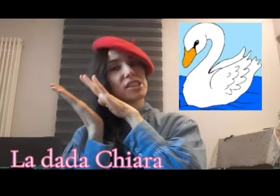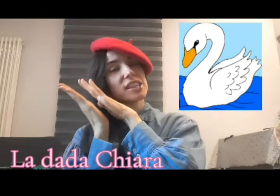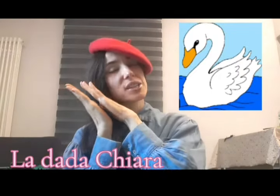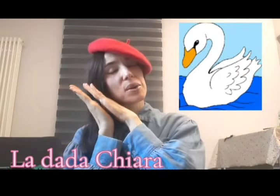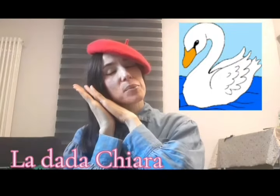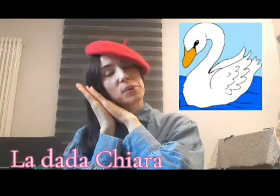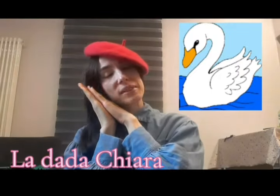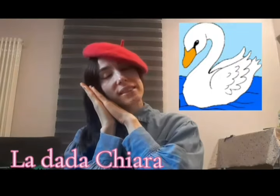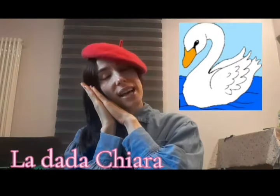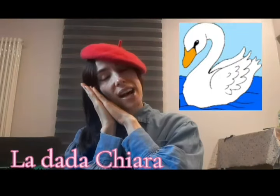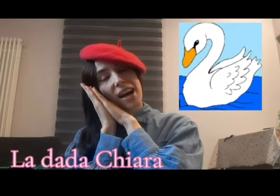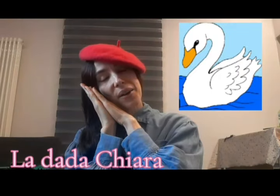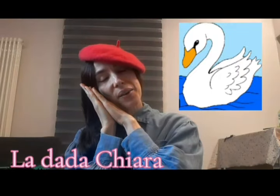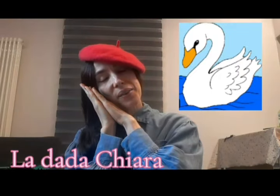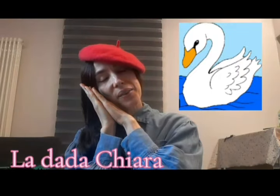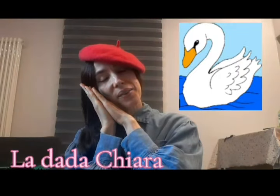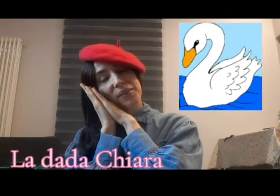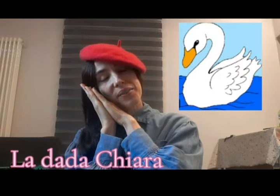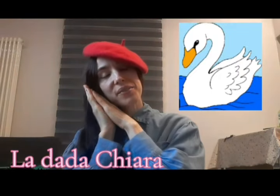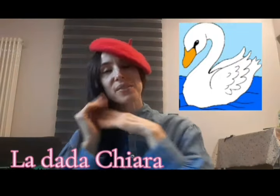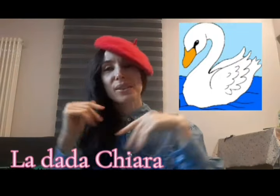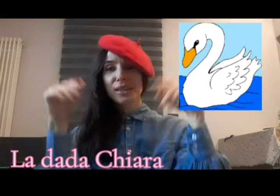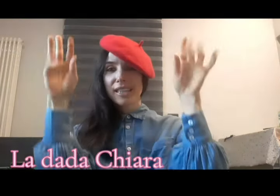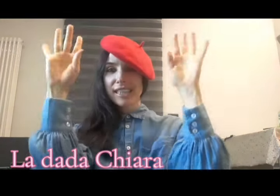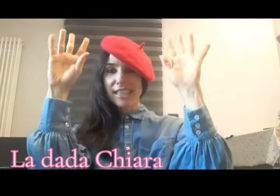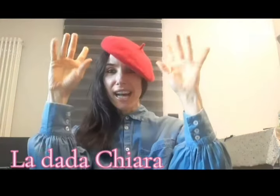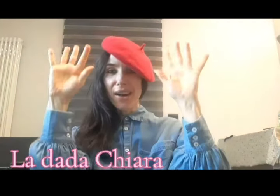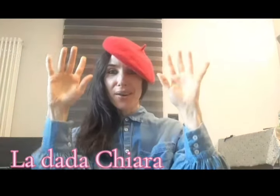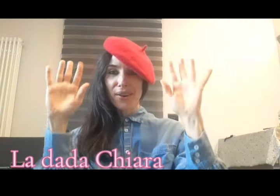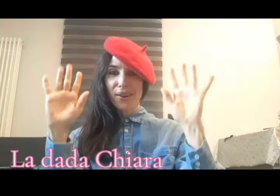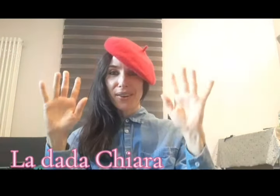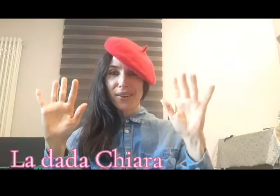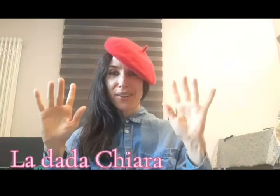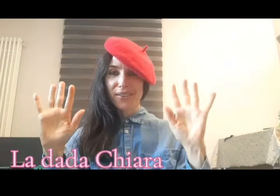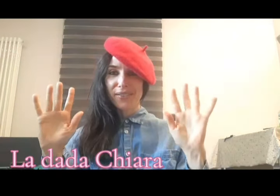bianco, il cigno è un po' stanco. Ciao!